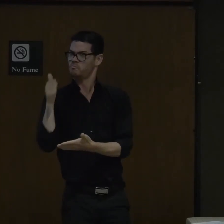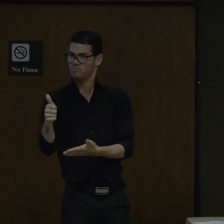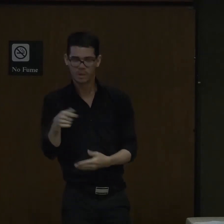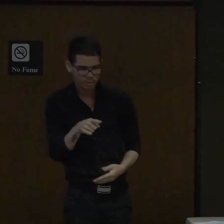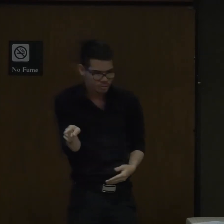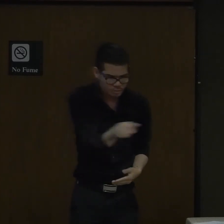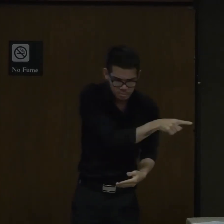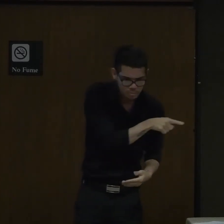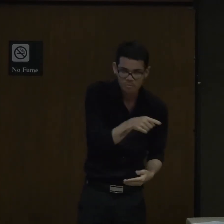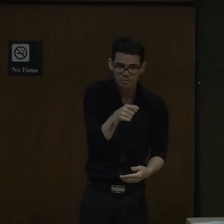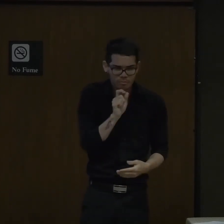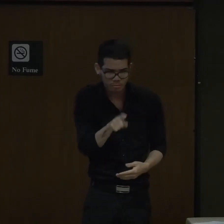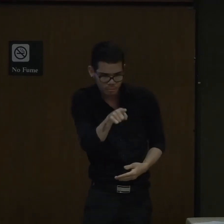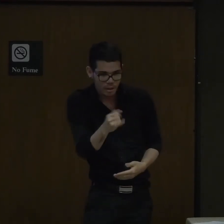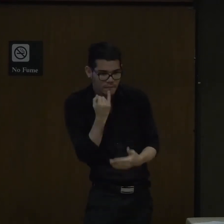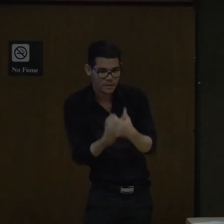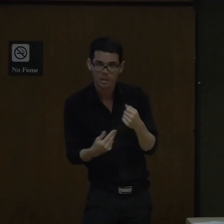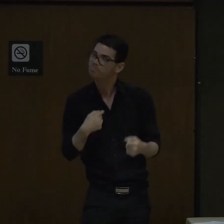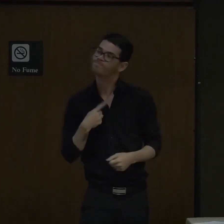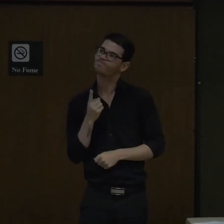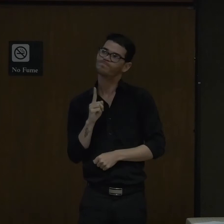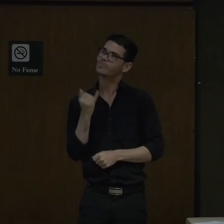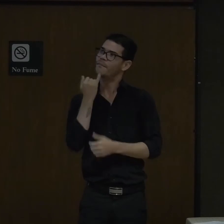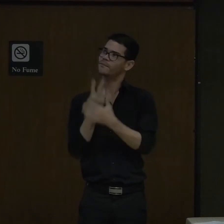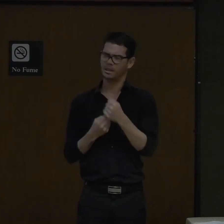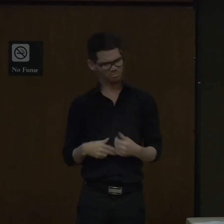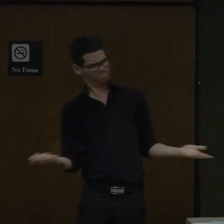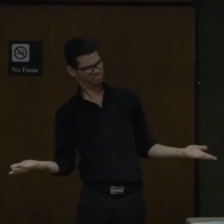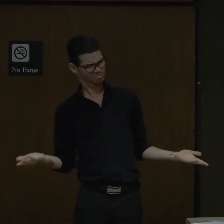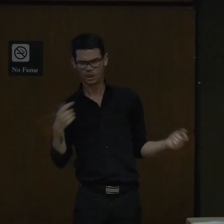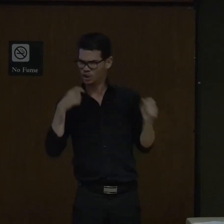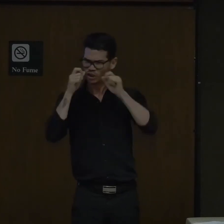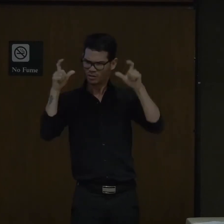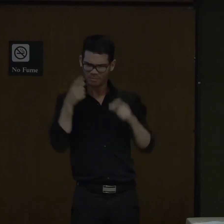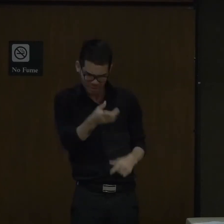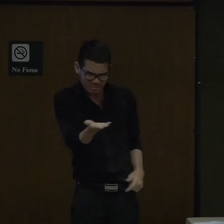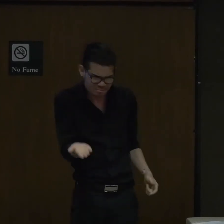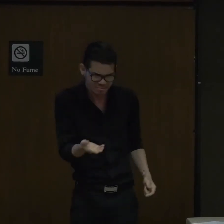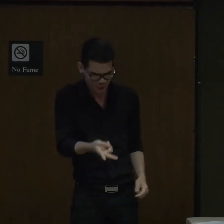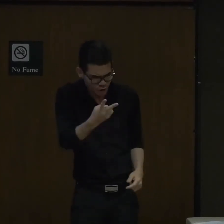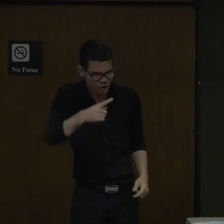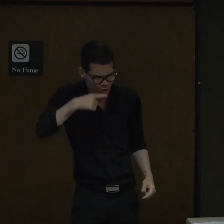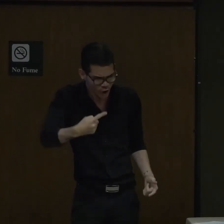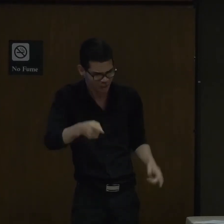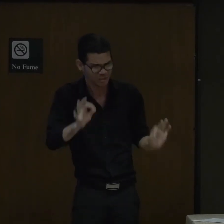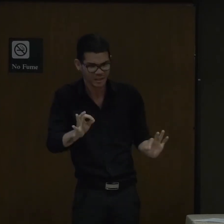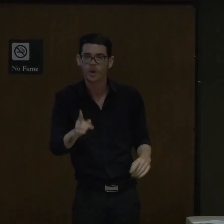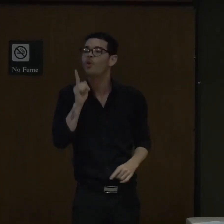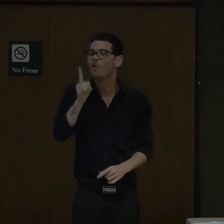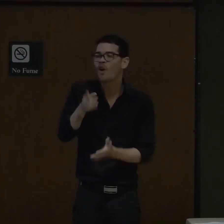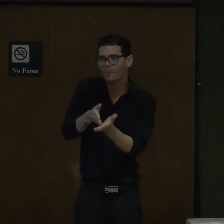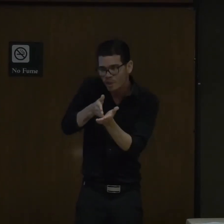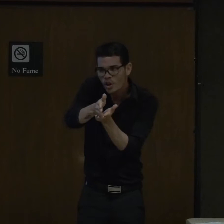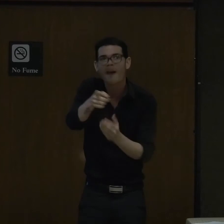era porque había, y todavía yo creo que existe, este malentendido de lo que quiere decir ser